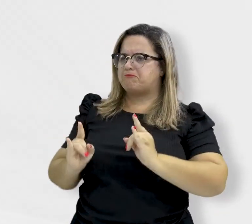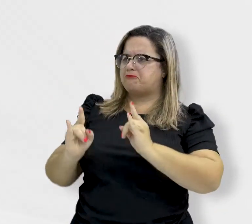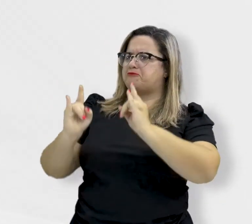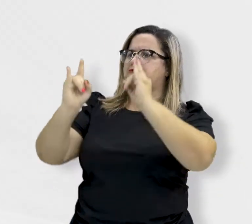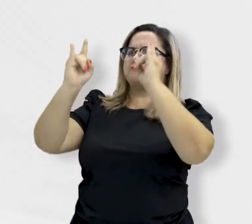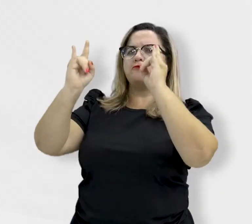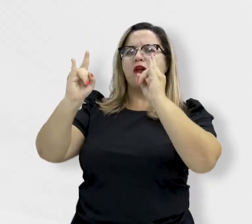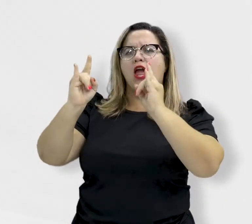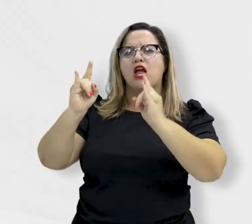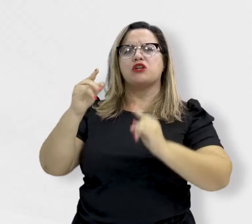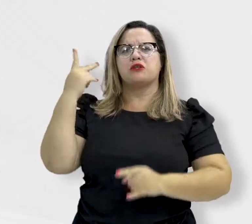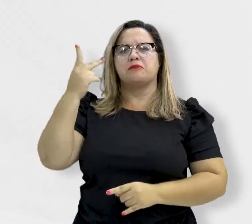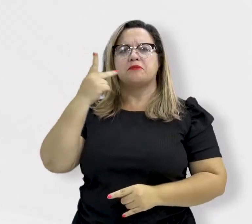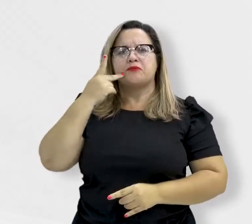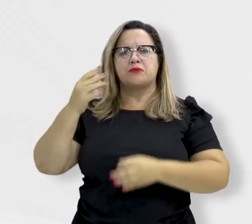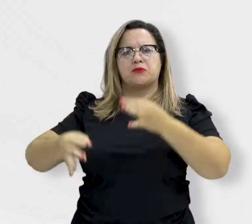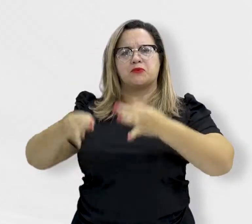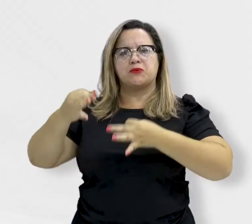será erguido em um terreno de